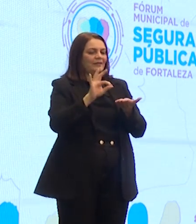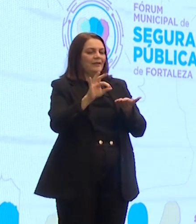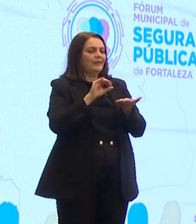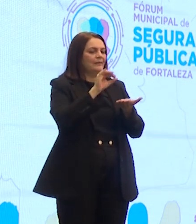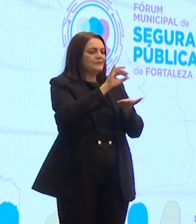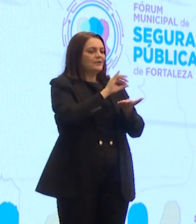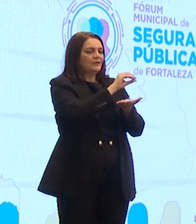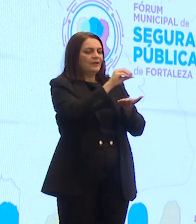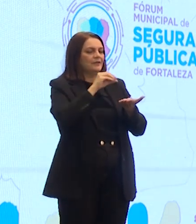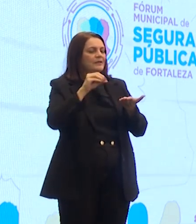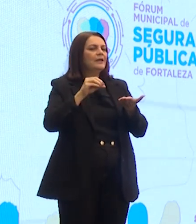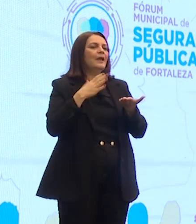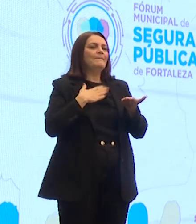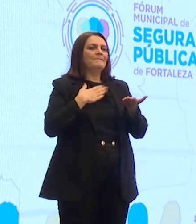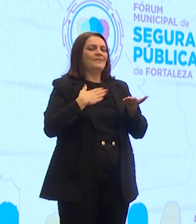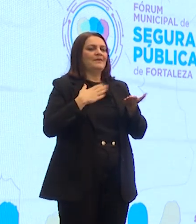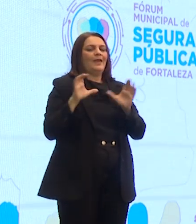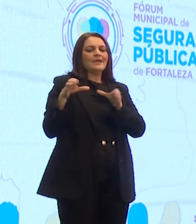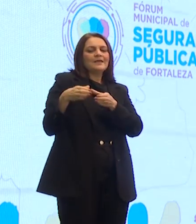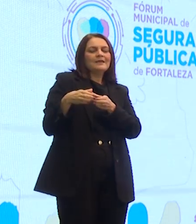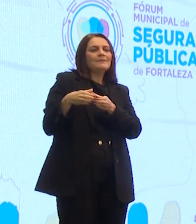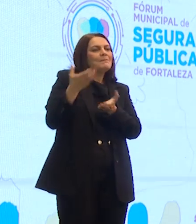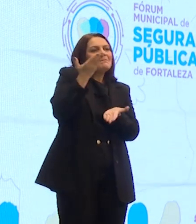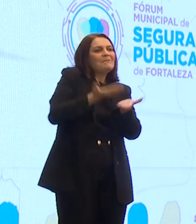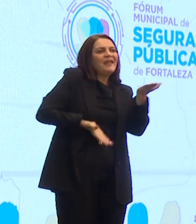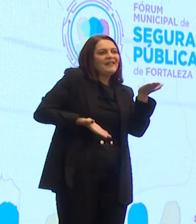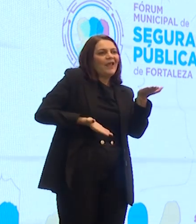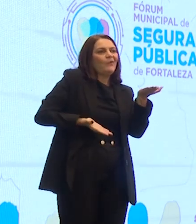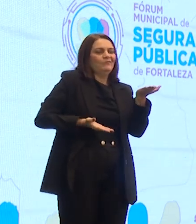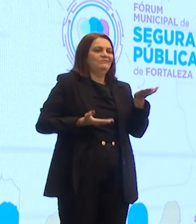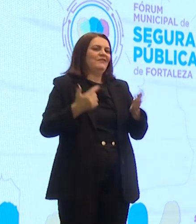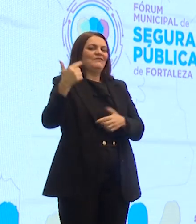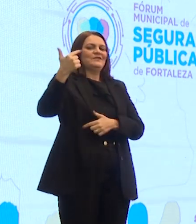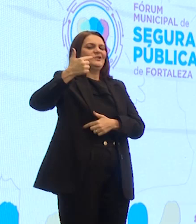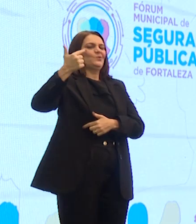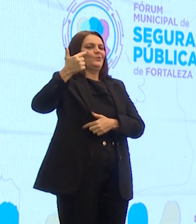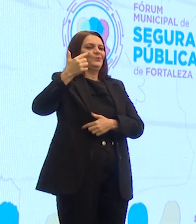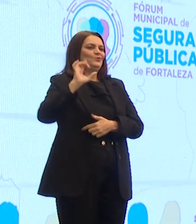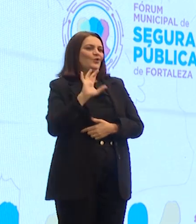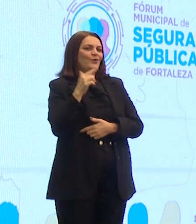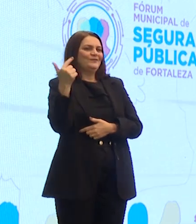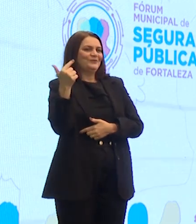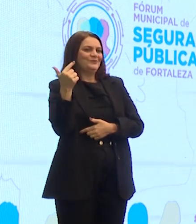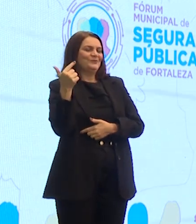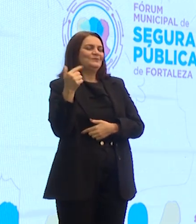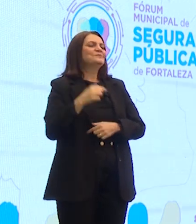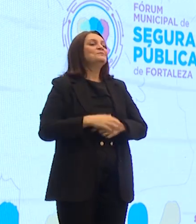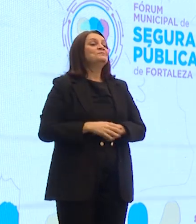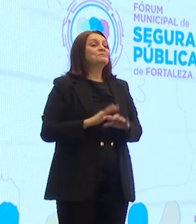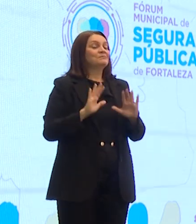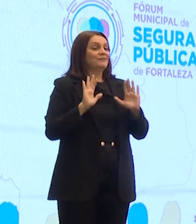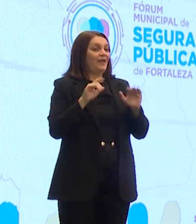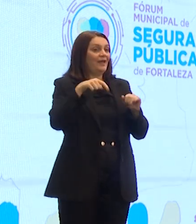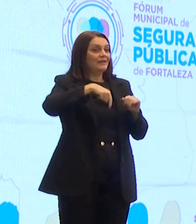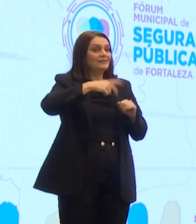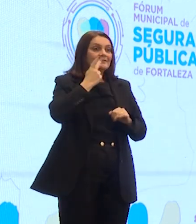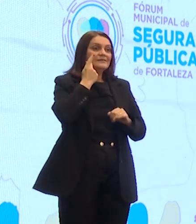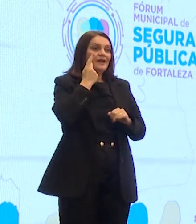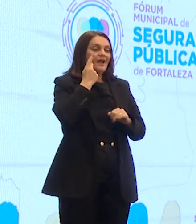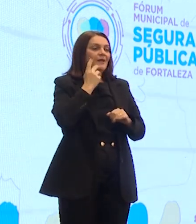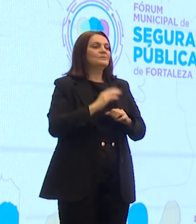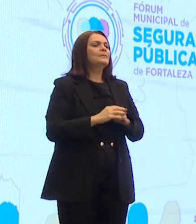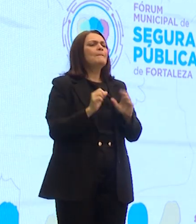para do Ceará. Eu sou magoado até hoje. E aqui no Ceará, foi o primeiro lugar